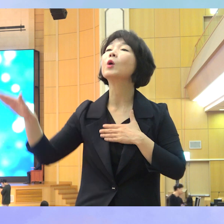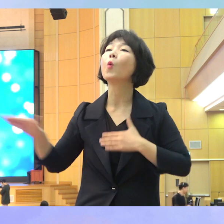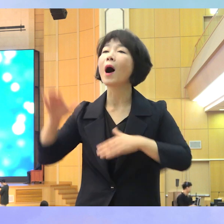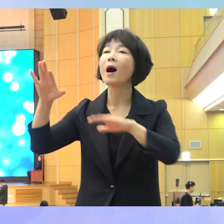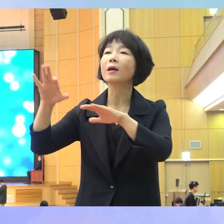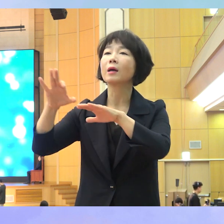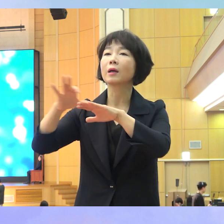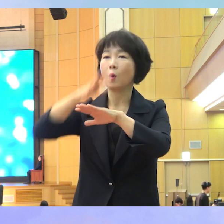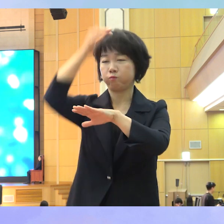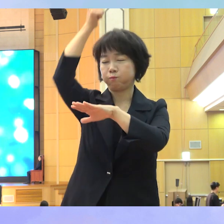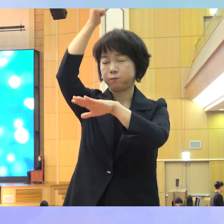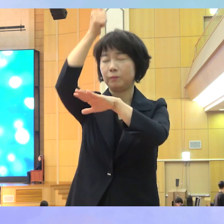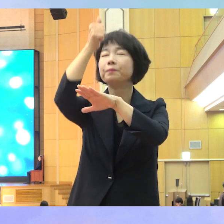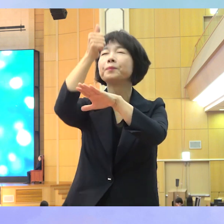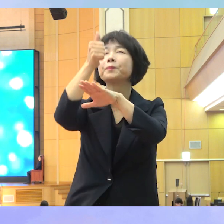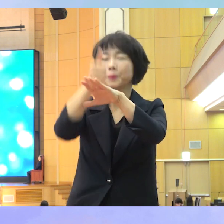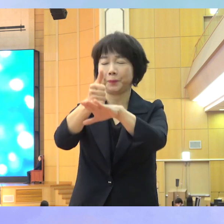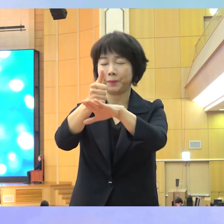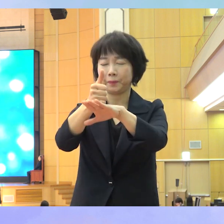우리 왕이여,